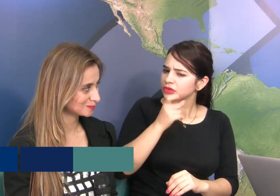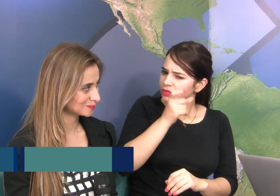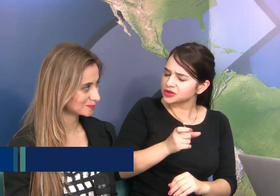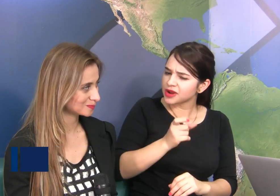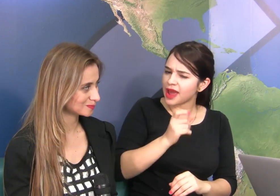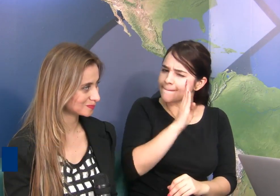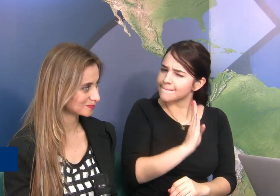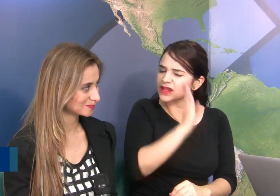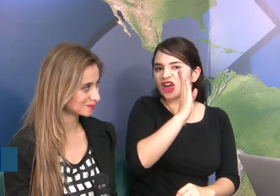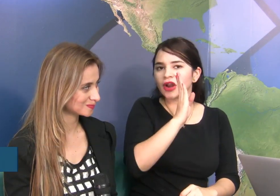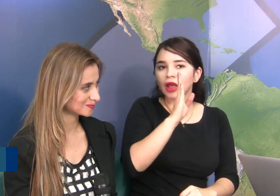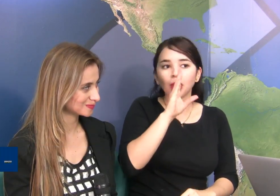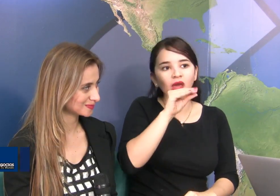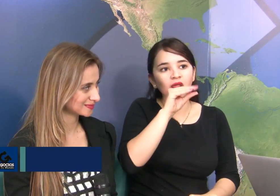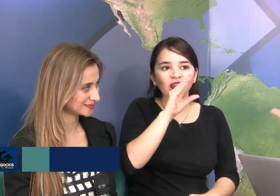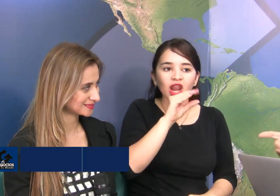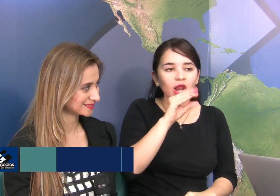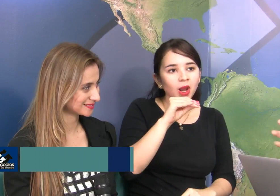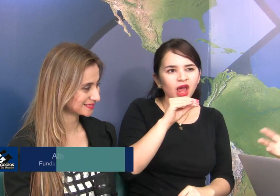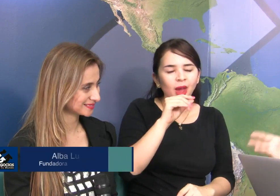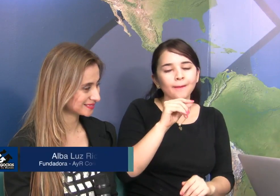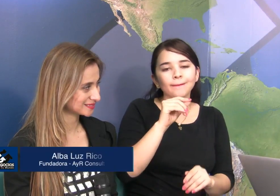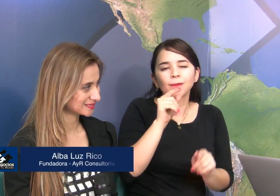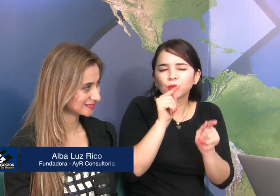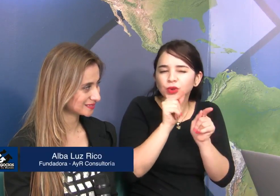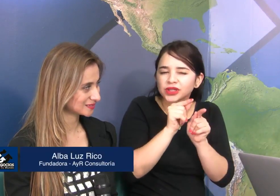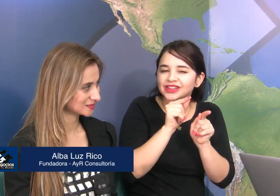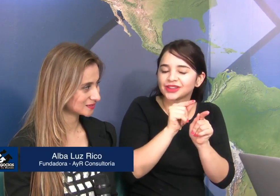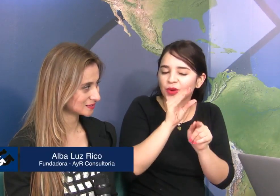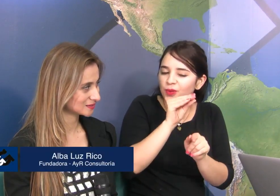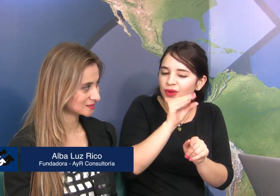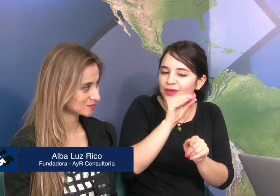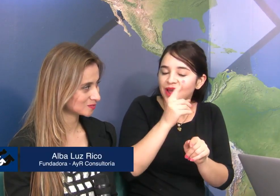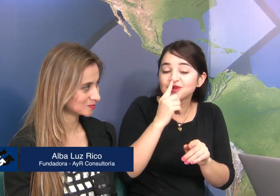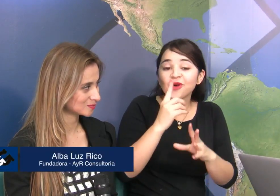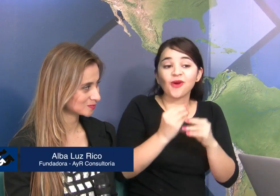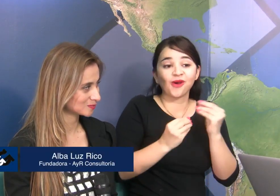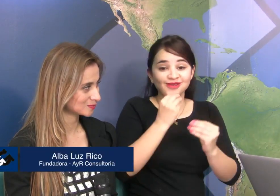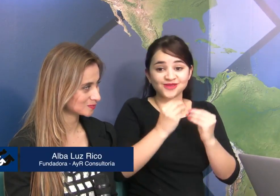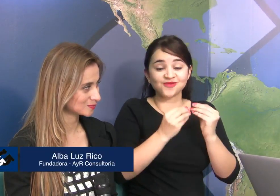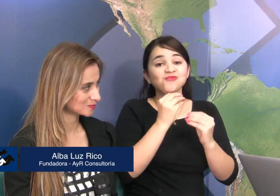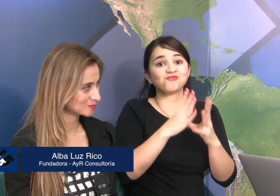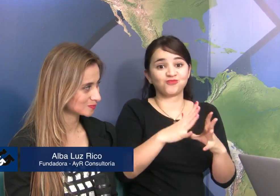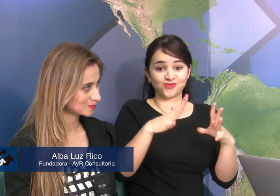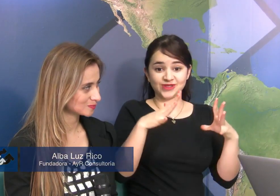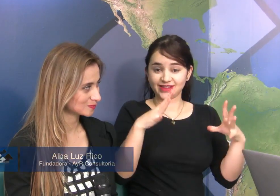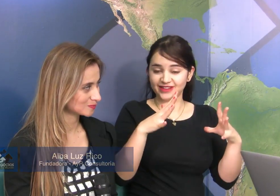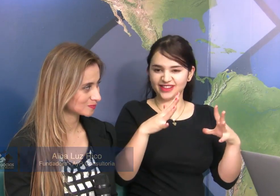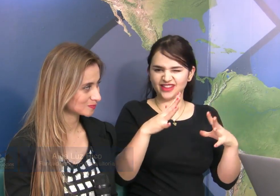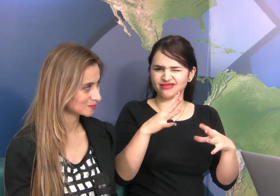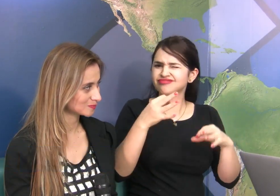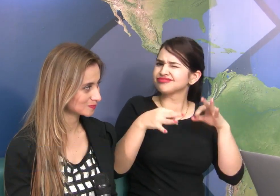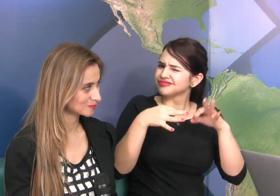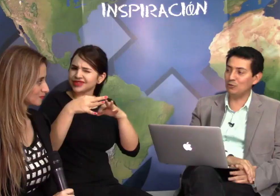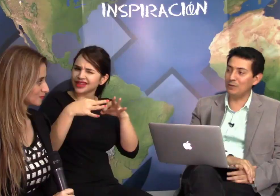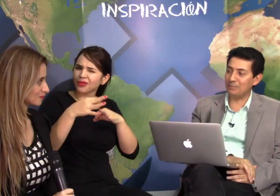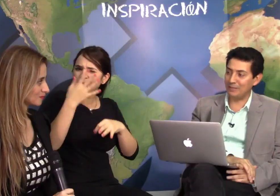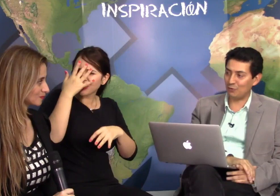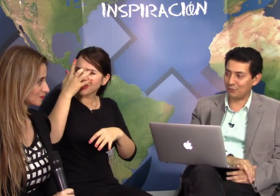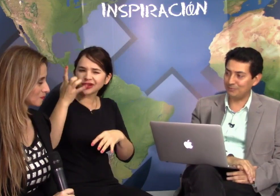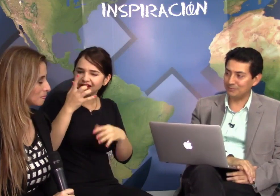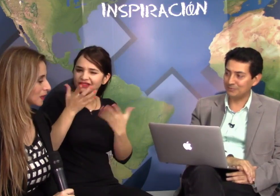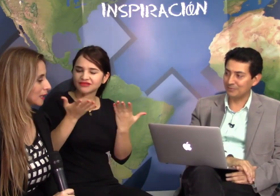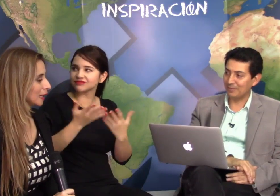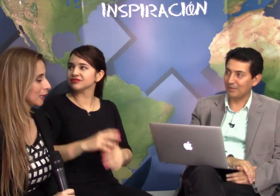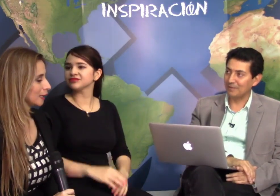mucho. Y eso me parece supremamente importante. Vamos a, explíquenos por qué esa máxima que ustedes tienen para el momento de